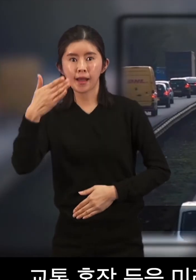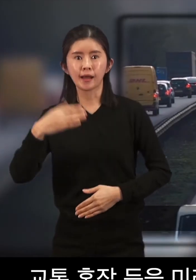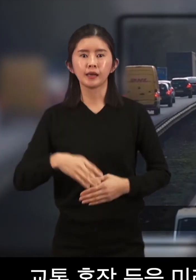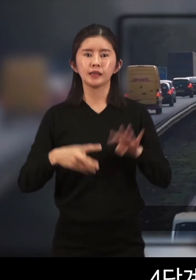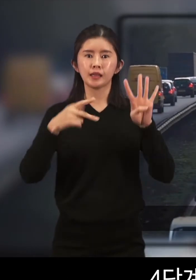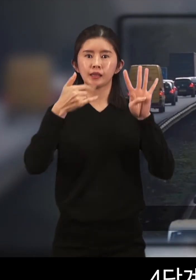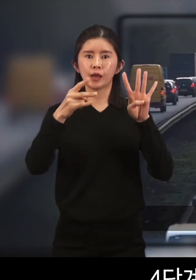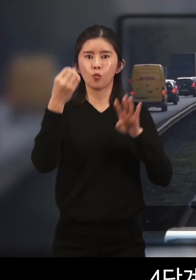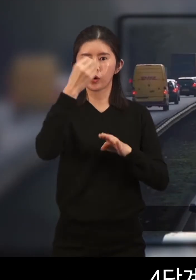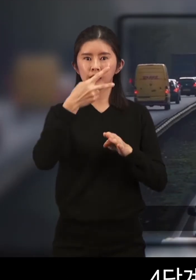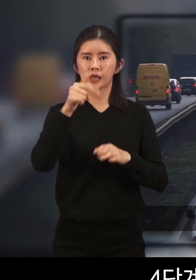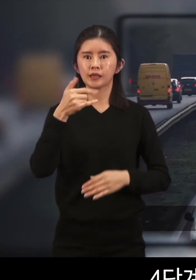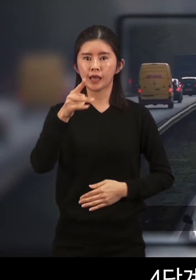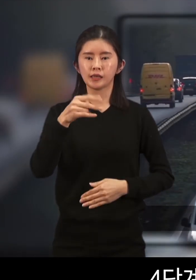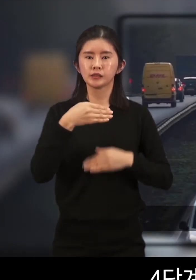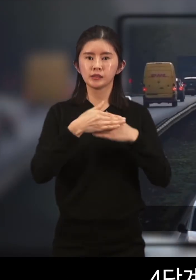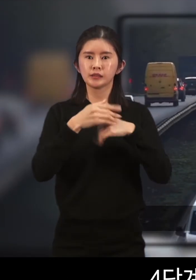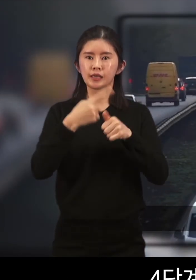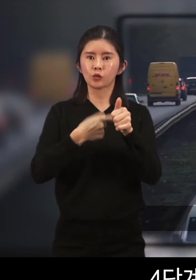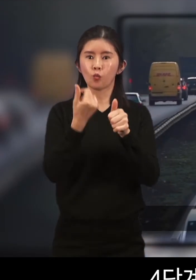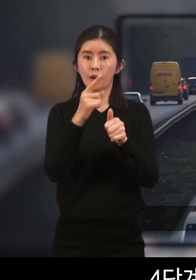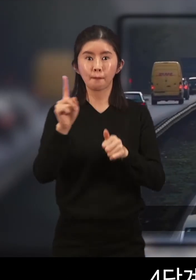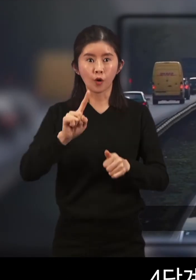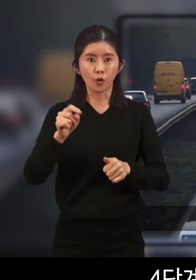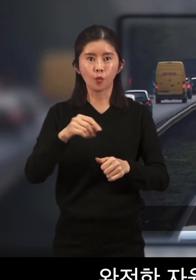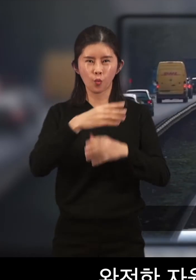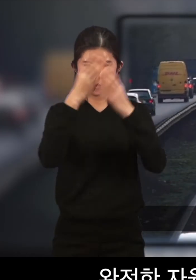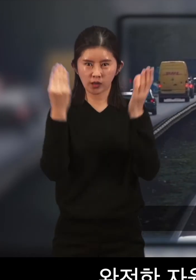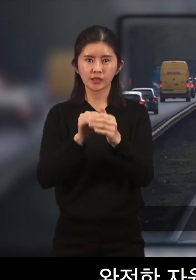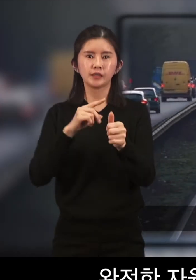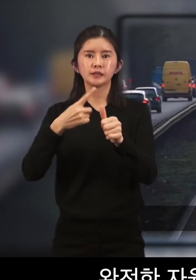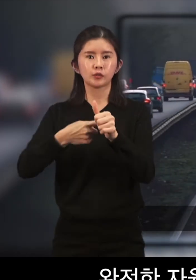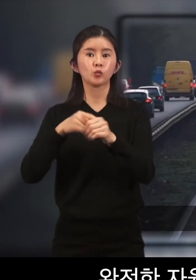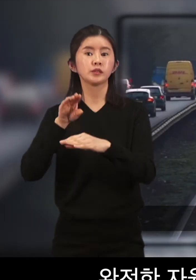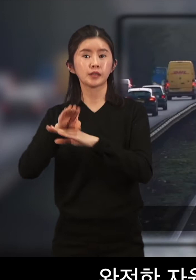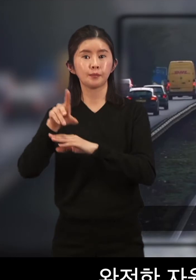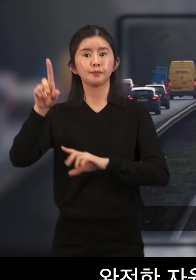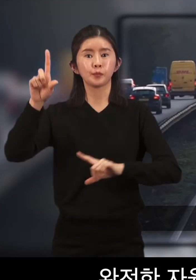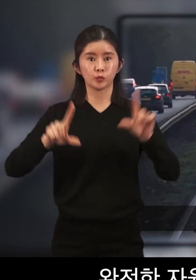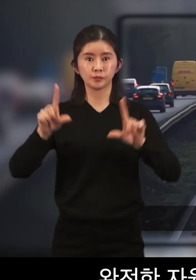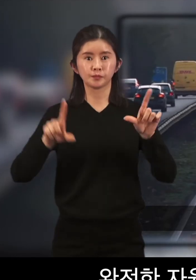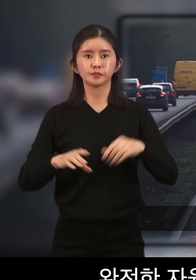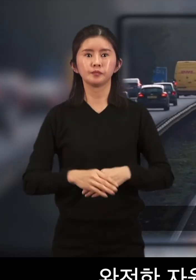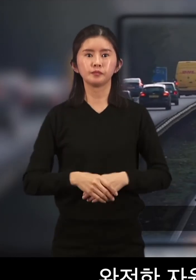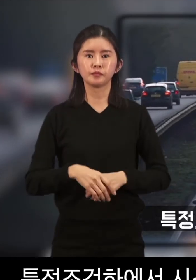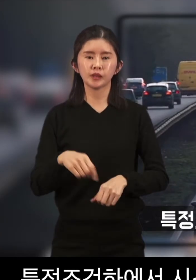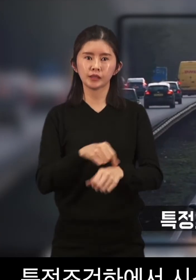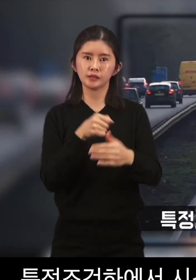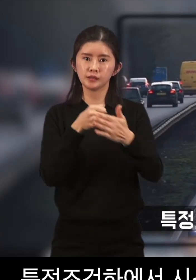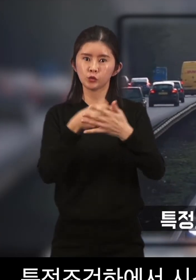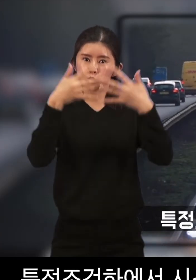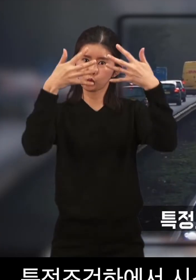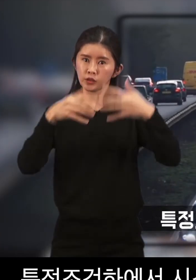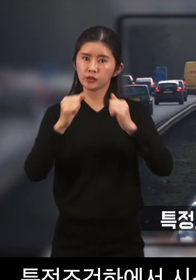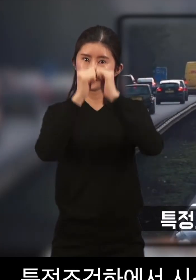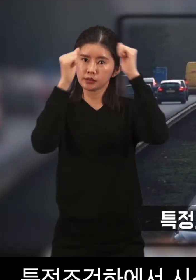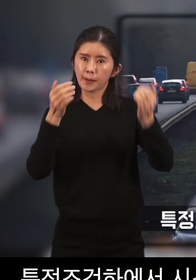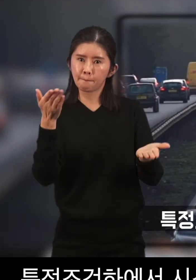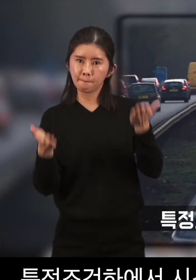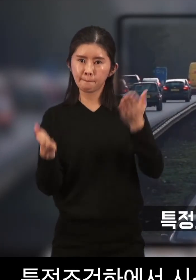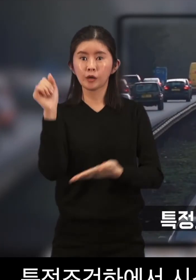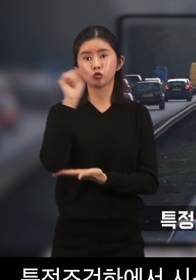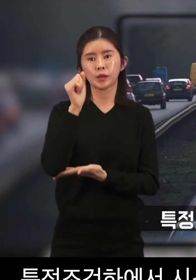4단계 고단계 자동화는 완전한 자율주행 자동차의 모습으로 특정 조건화에서